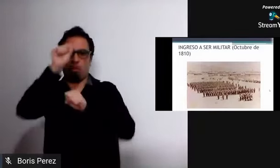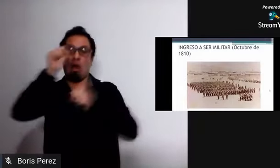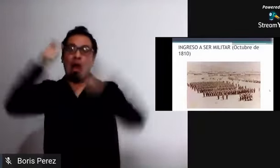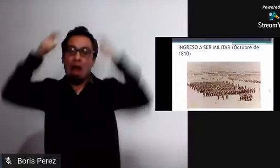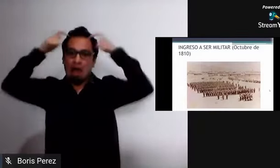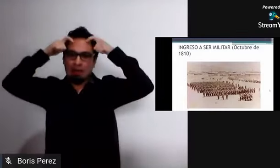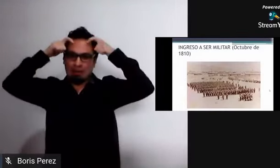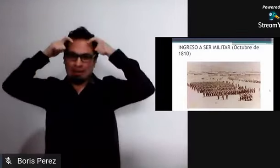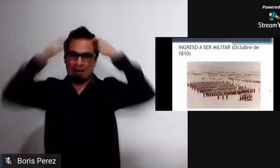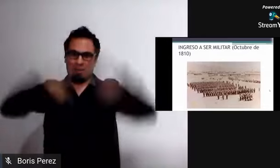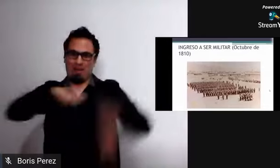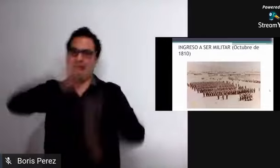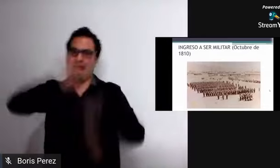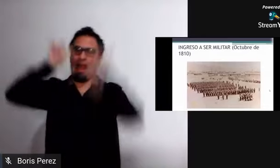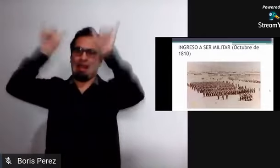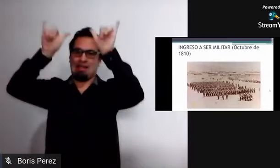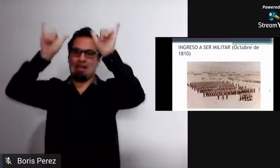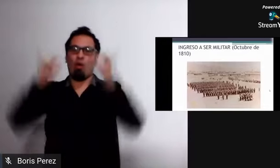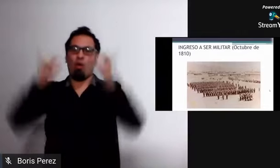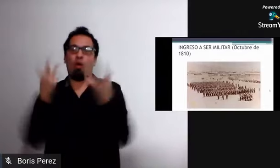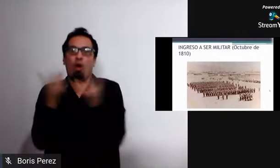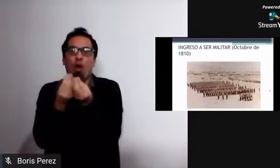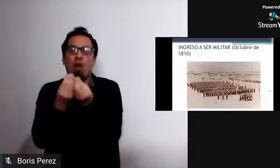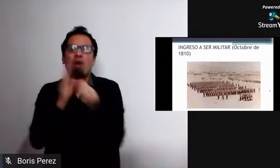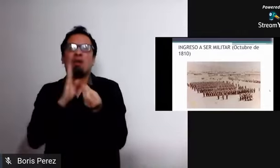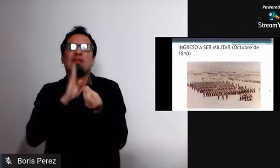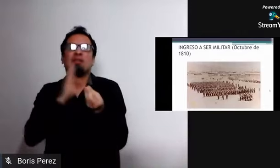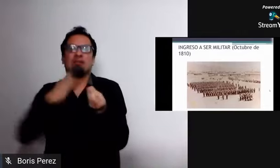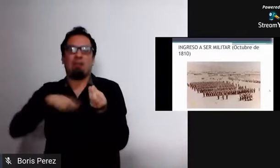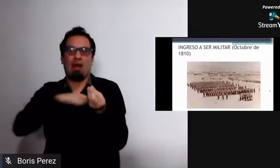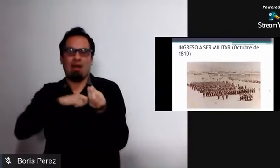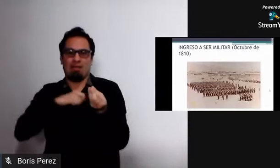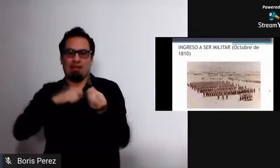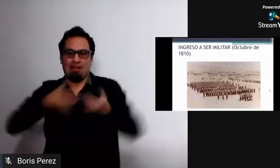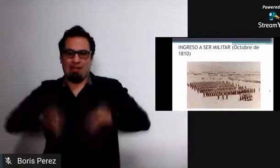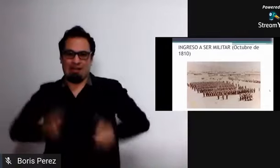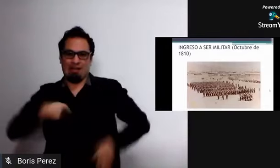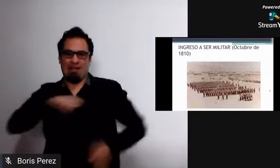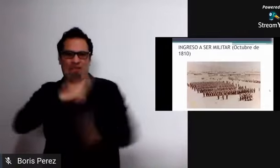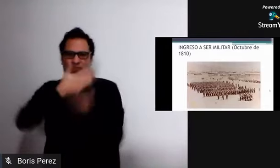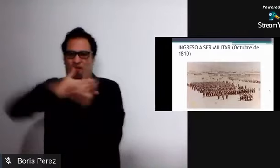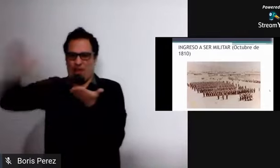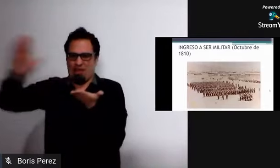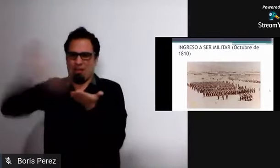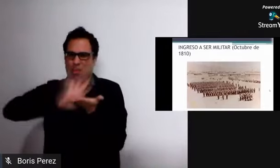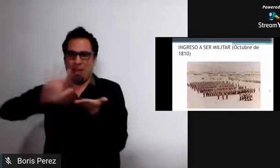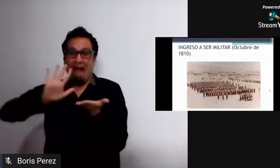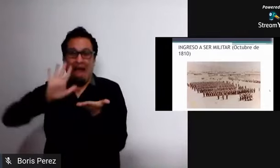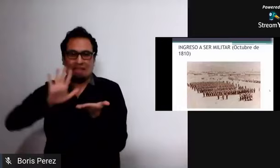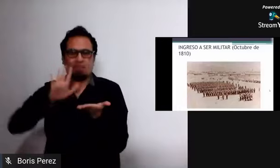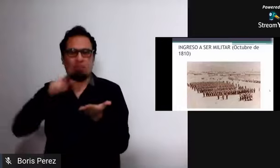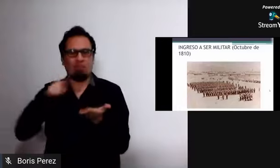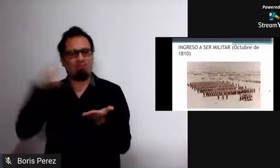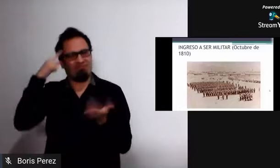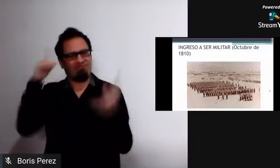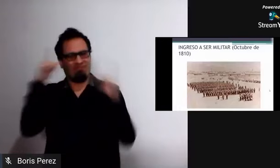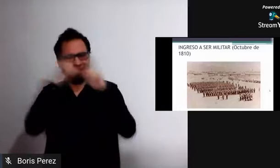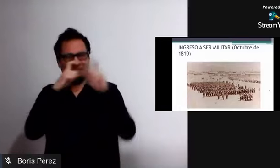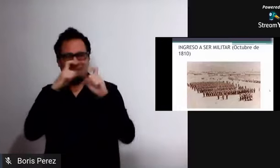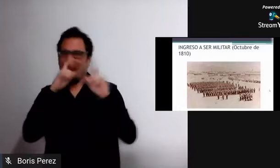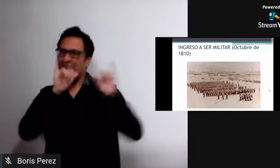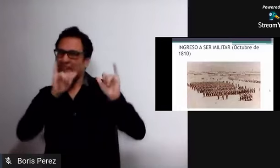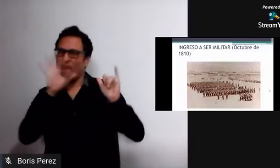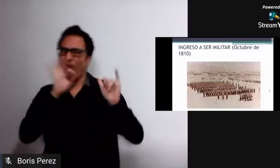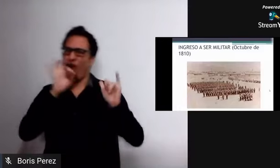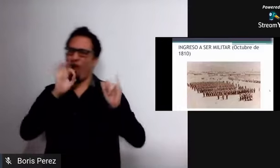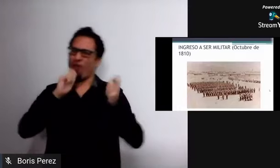vida política, teniendo como contexto lo que había sucedido el 20 de julio de 1810 y también teniendo como